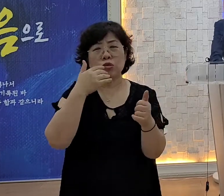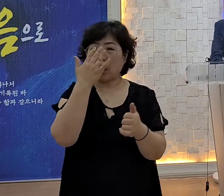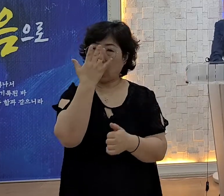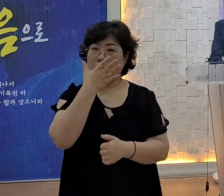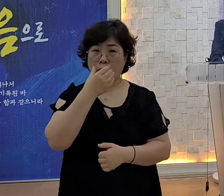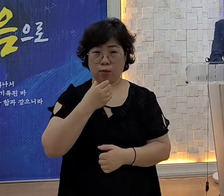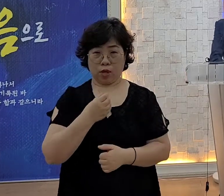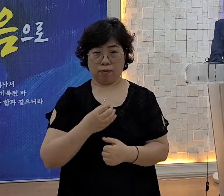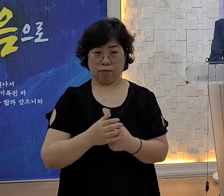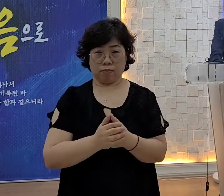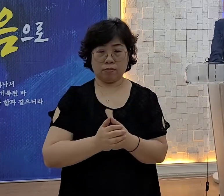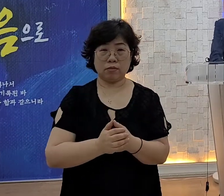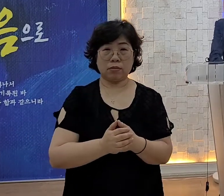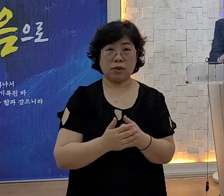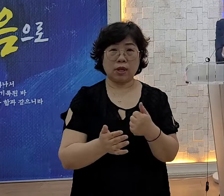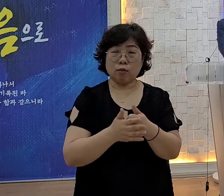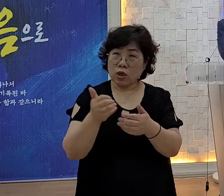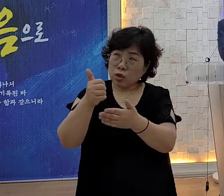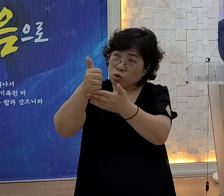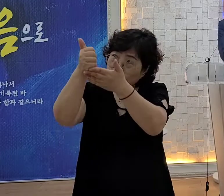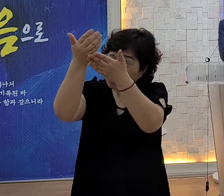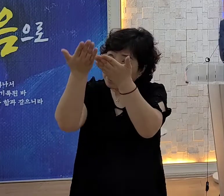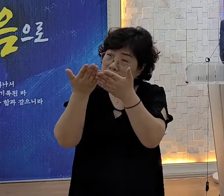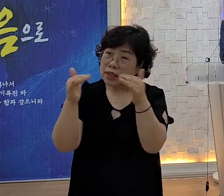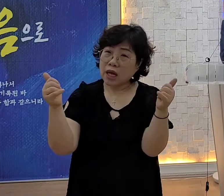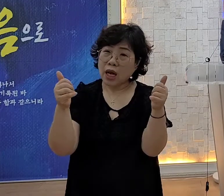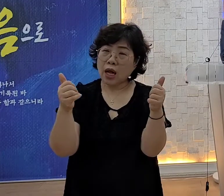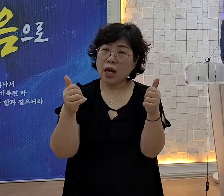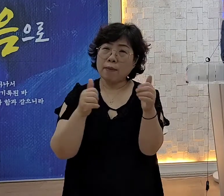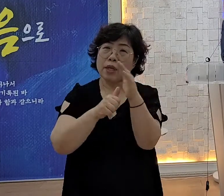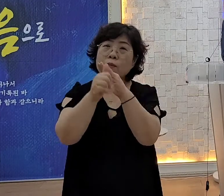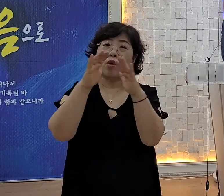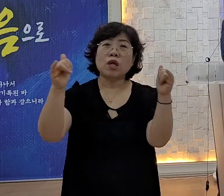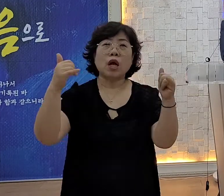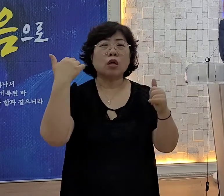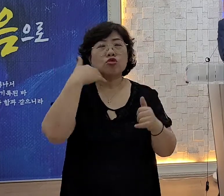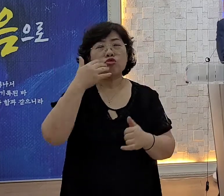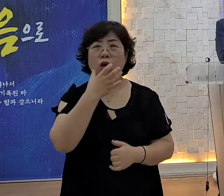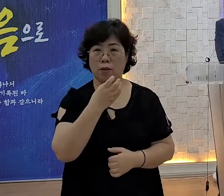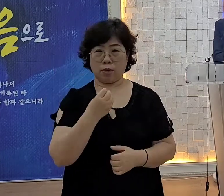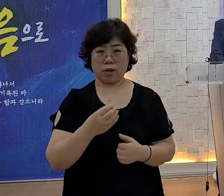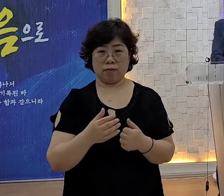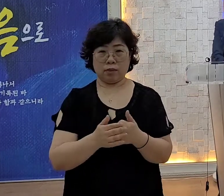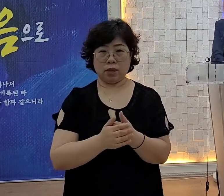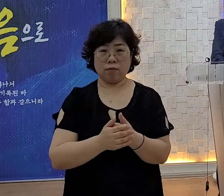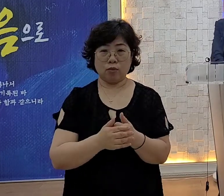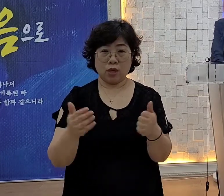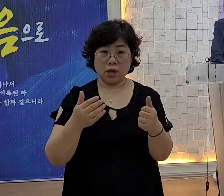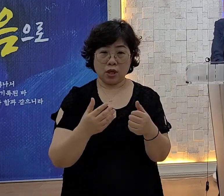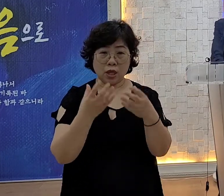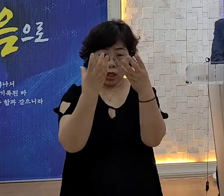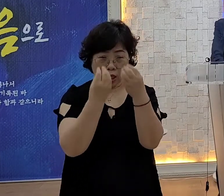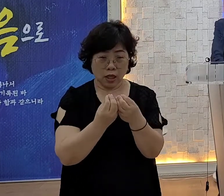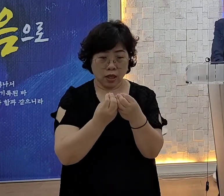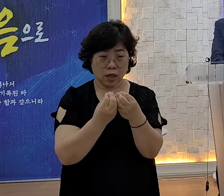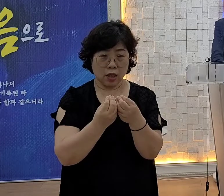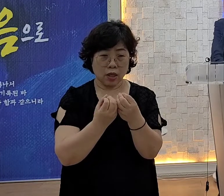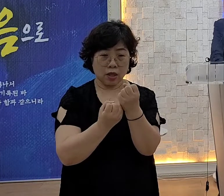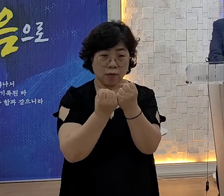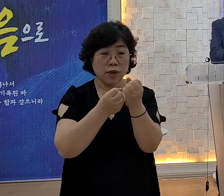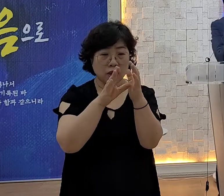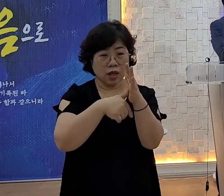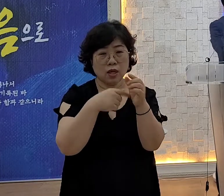그렇게 존경받는 그 아브라함이 오늘 1번으로 이제 등장했는데 그 아브라함이 어떻게 하나님